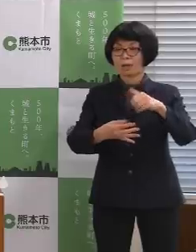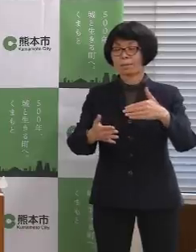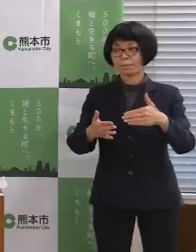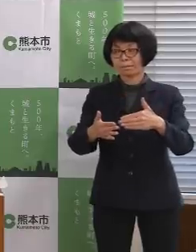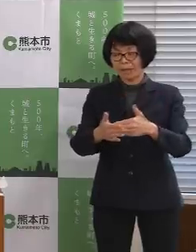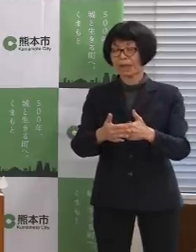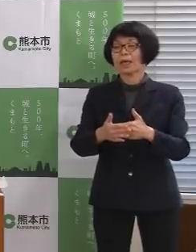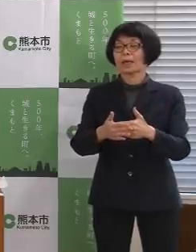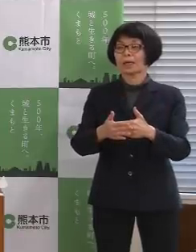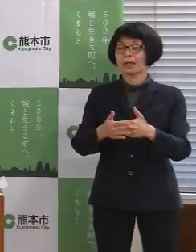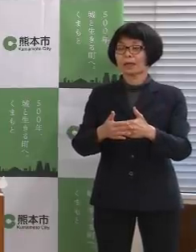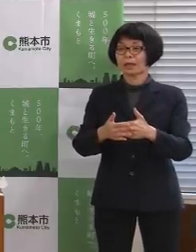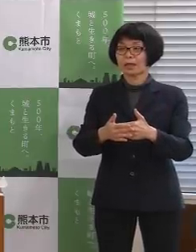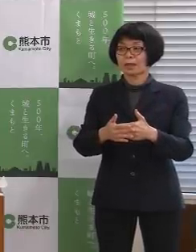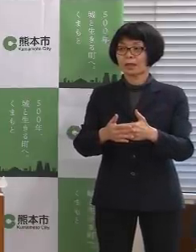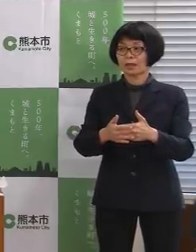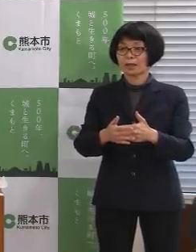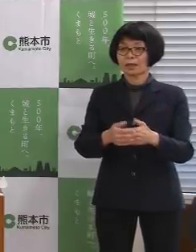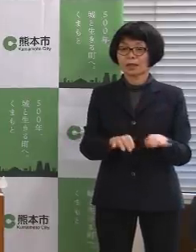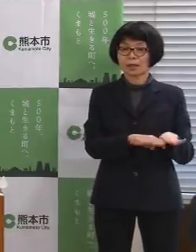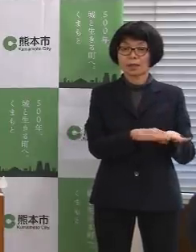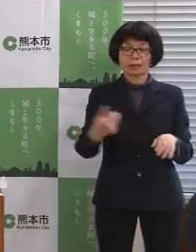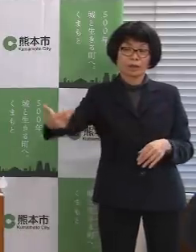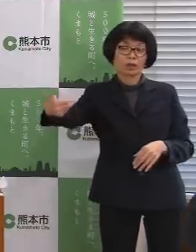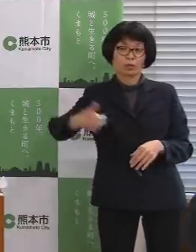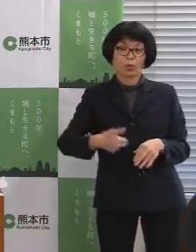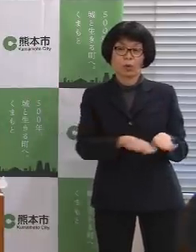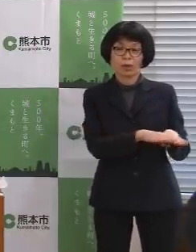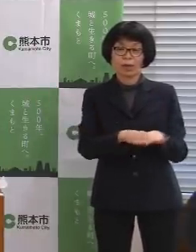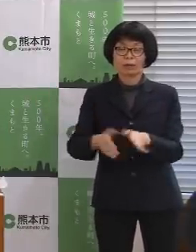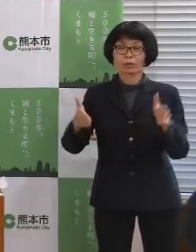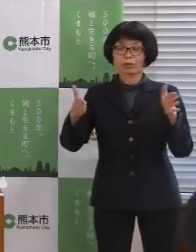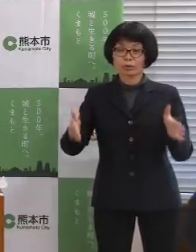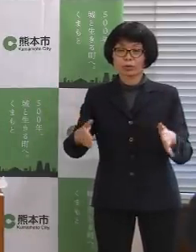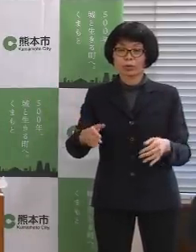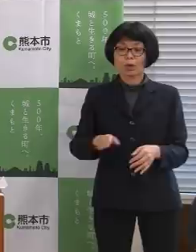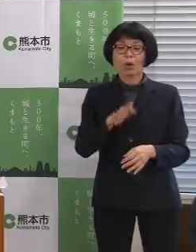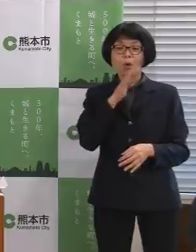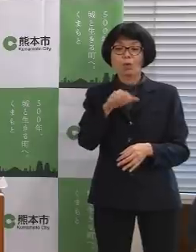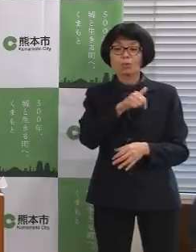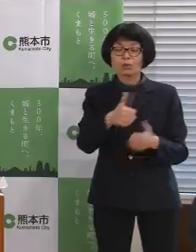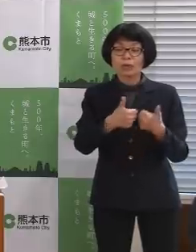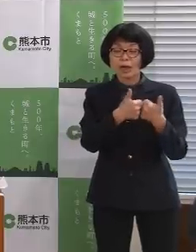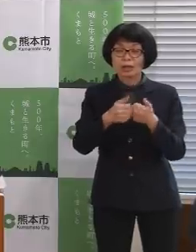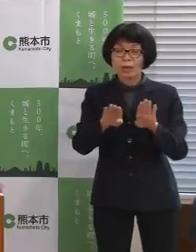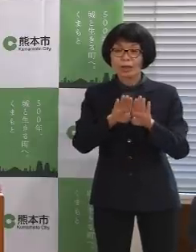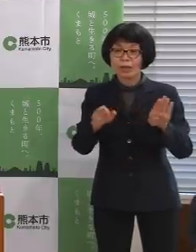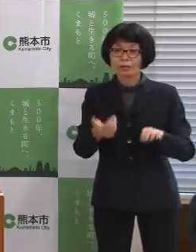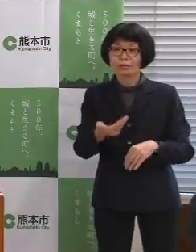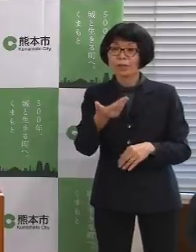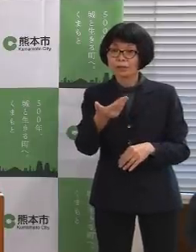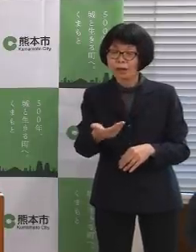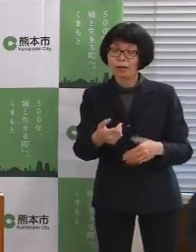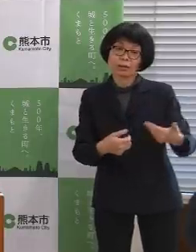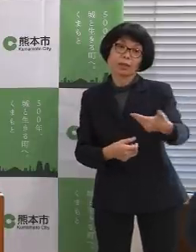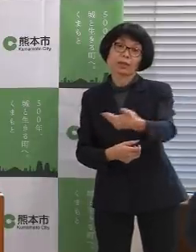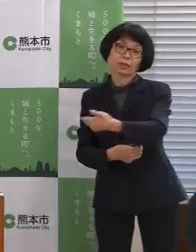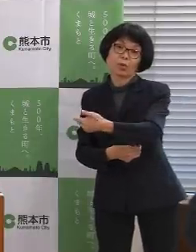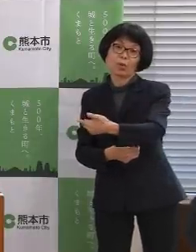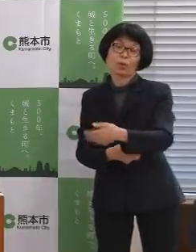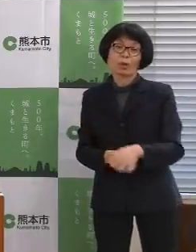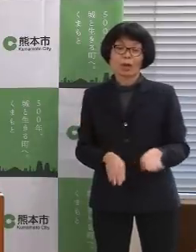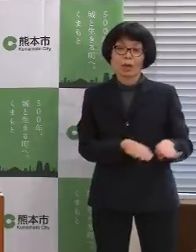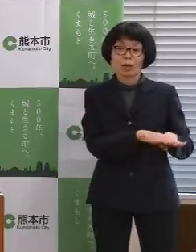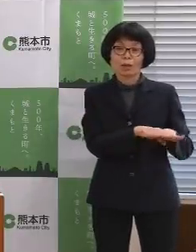ので締めるという形になります。 研究中ですけれども、本部会議は開かれる、 本部会議は、連